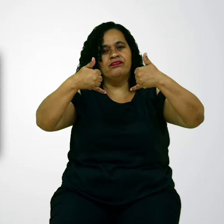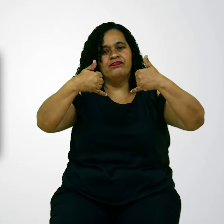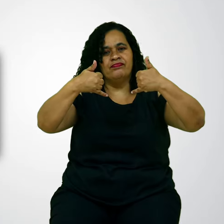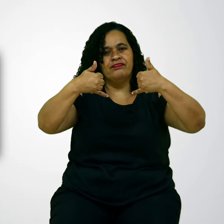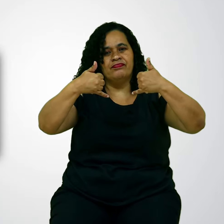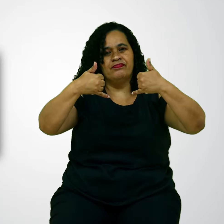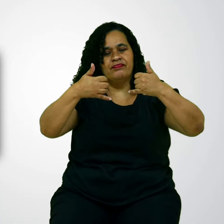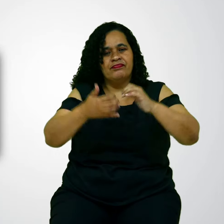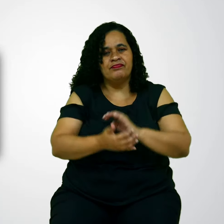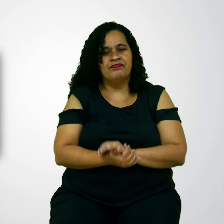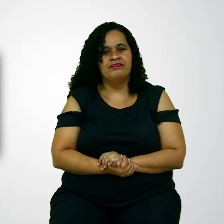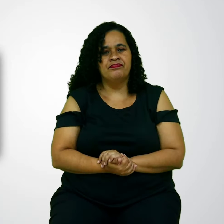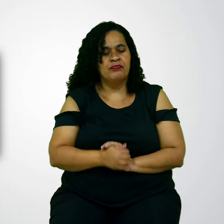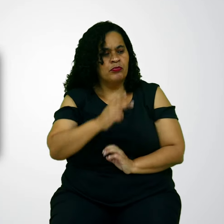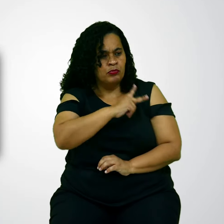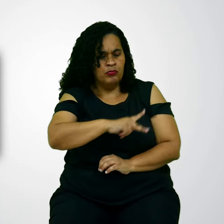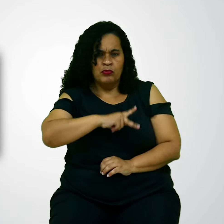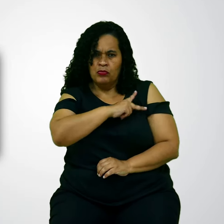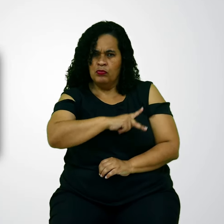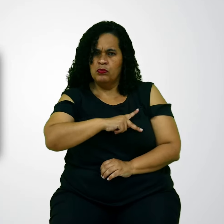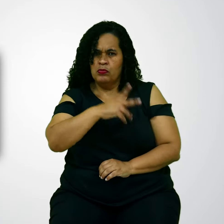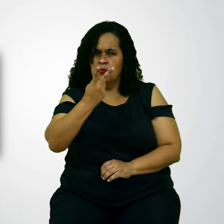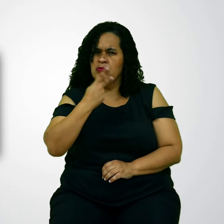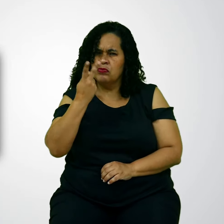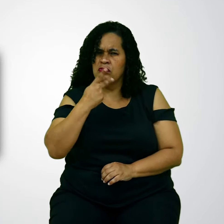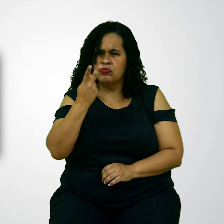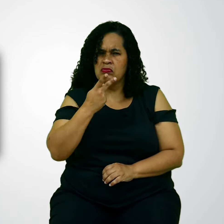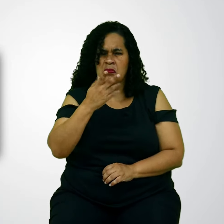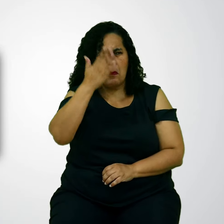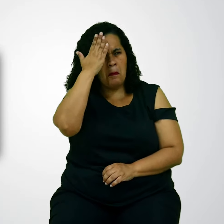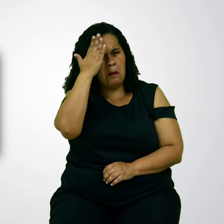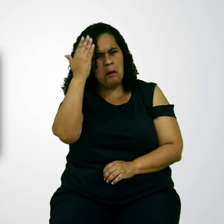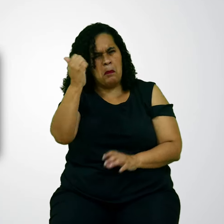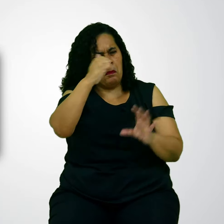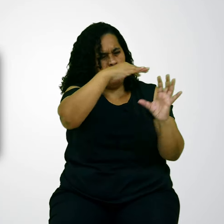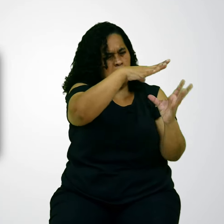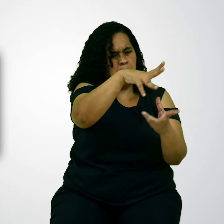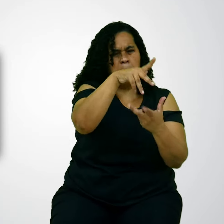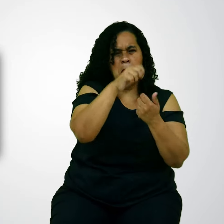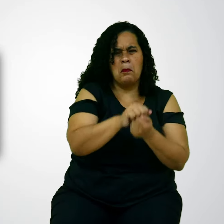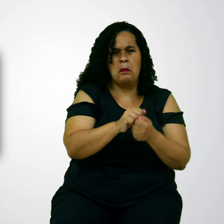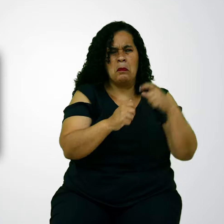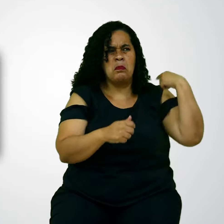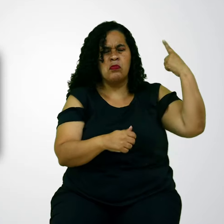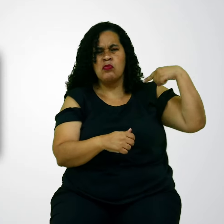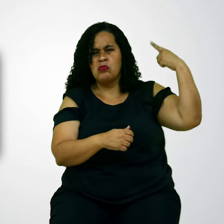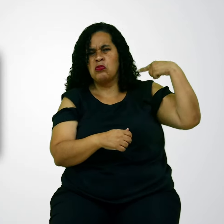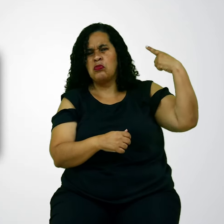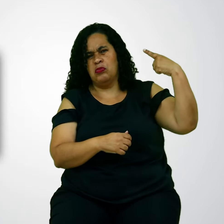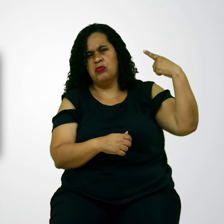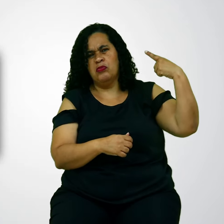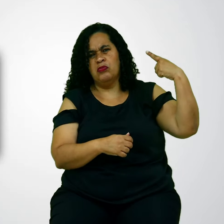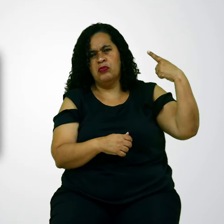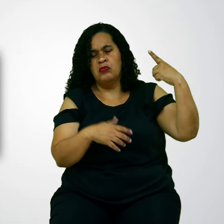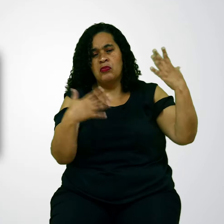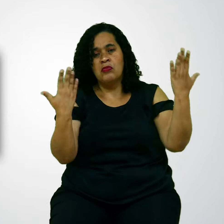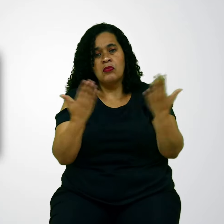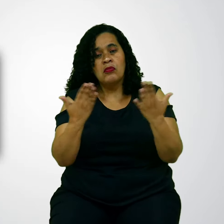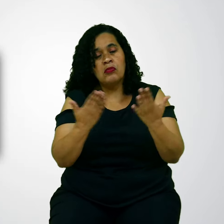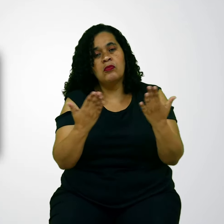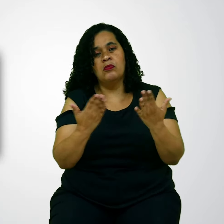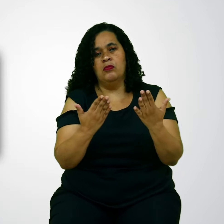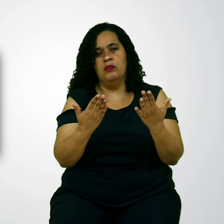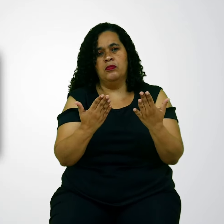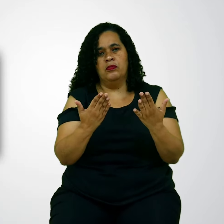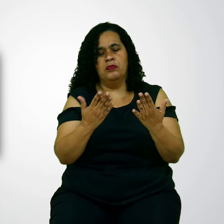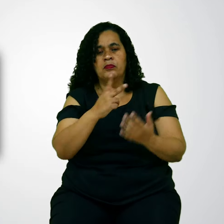louca. Louca. Agora, a gente não deve com isso buscar a sabedoria? Não. Paulo está dizendo assim, olha, se eu